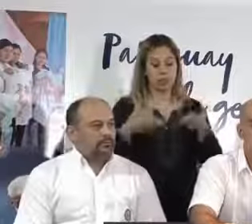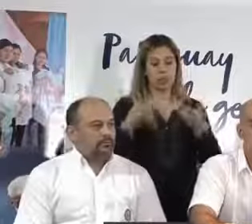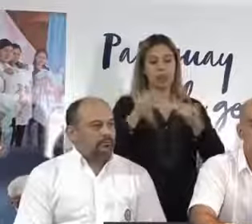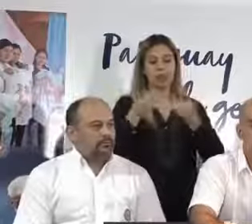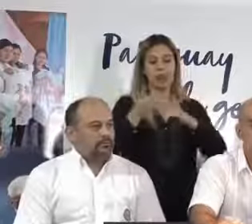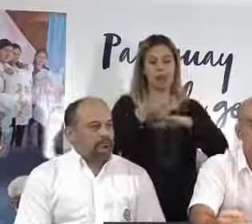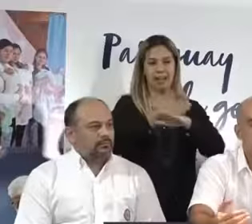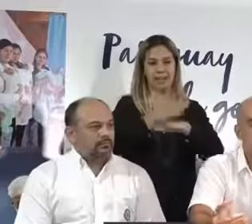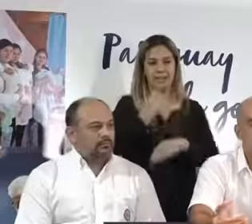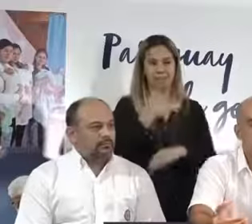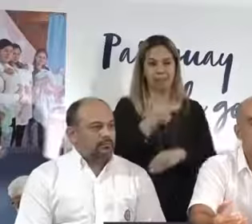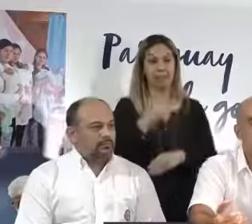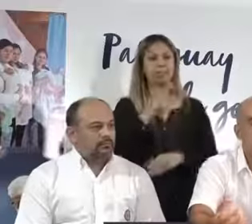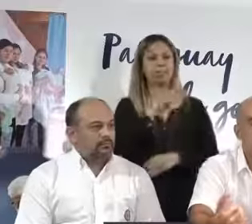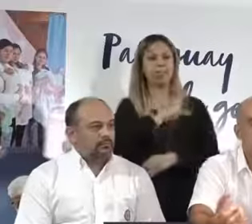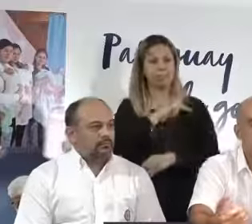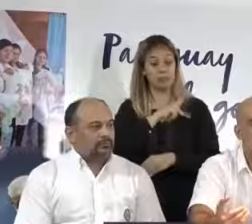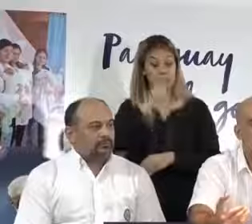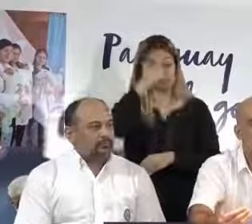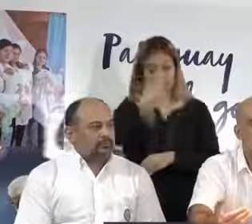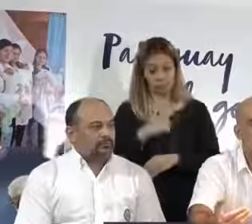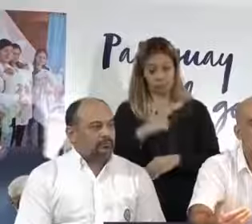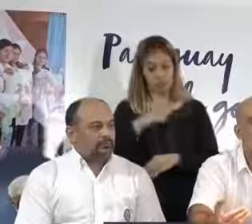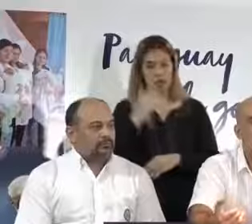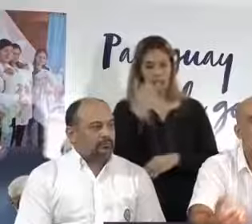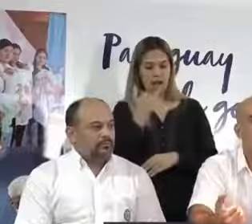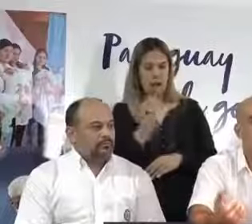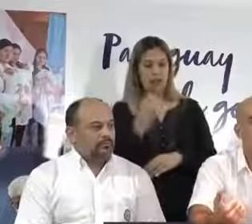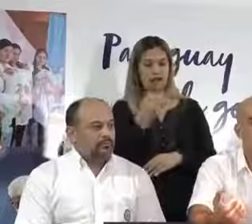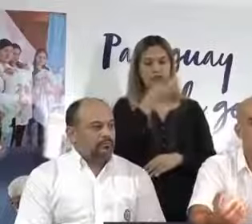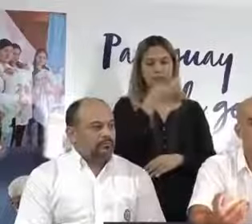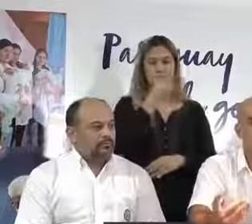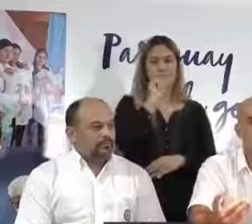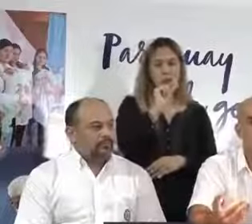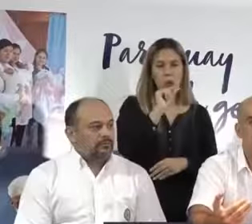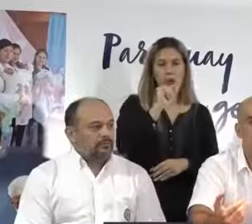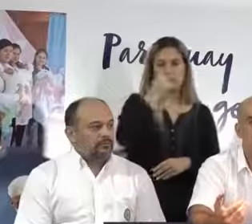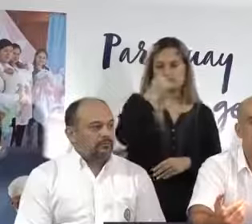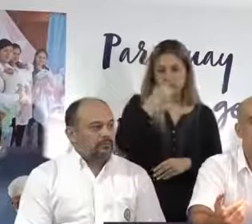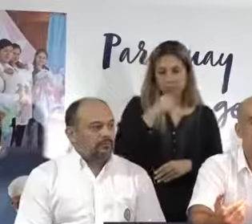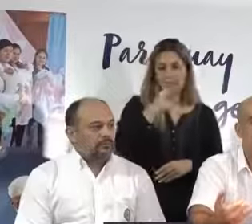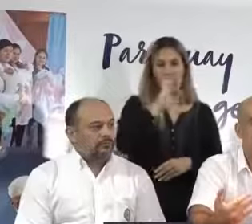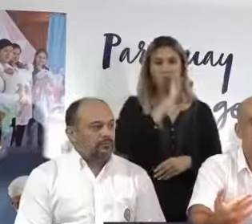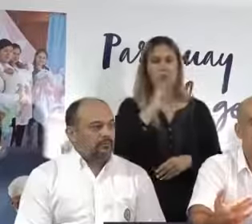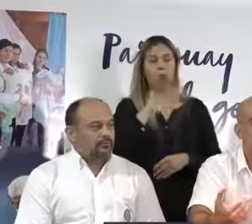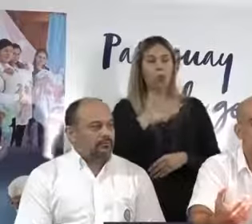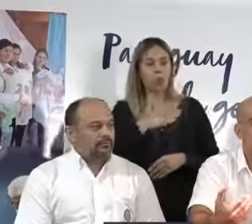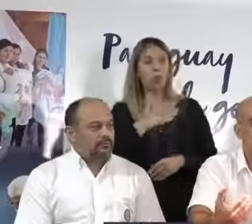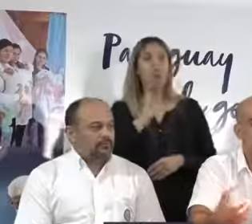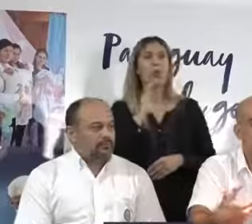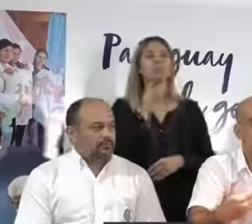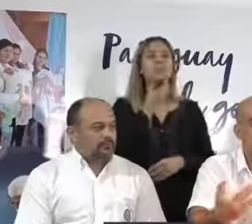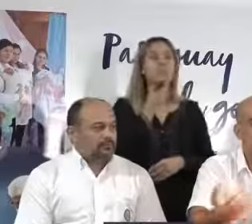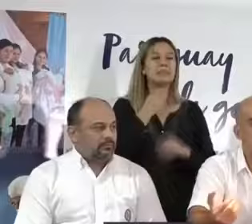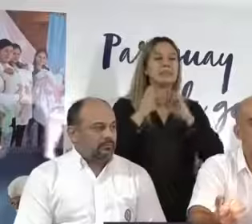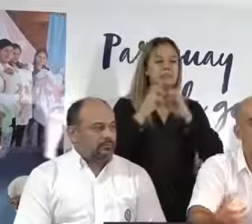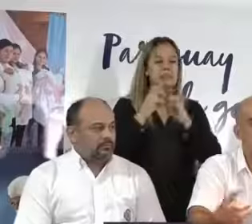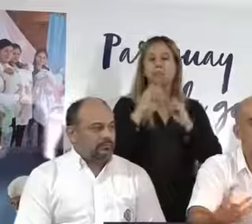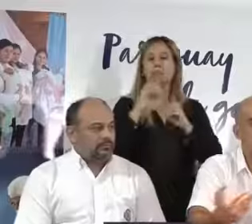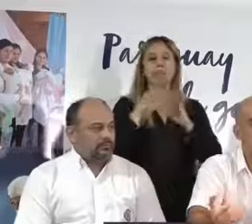mencionado, aquellas personas que tienen síntomas leves realmente pueden mantenerse en su hogar, aquellas que